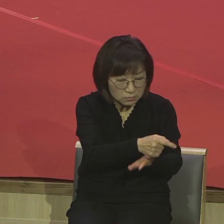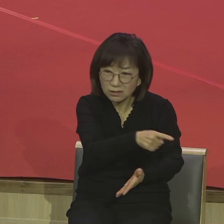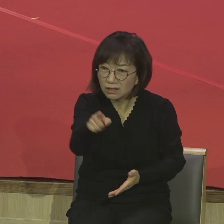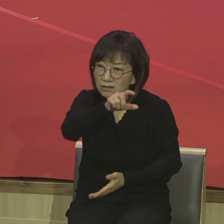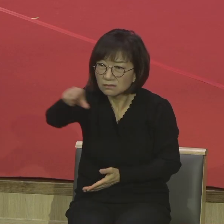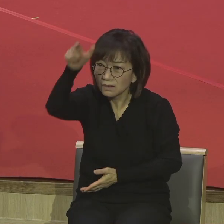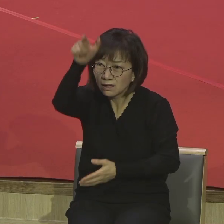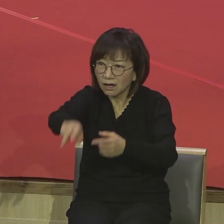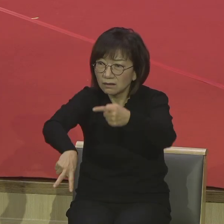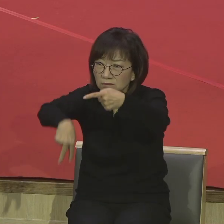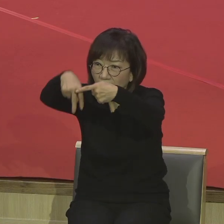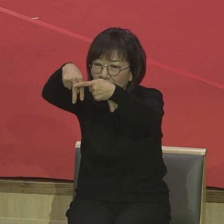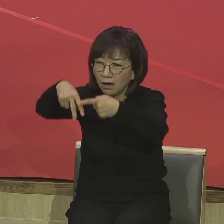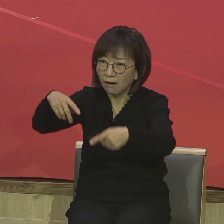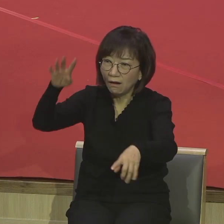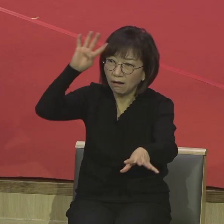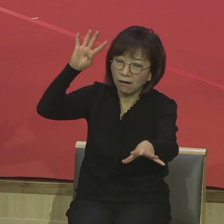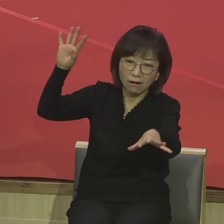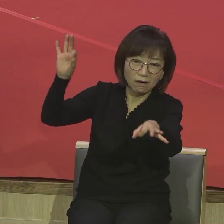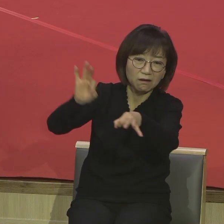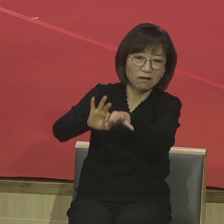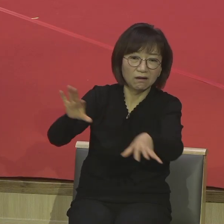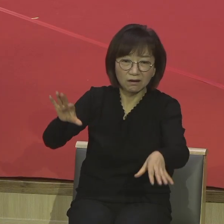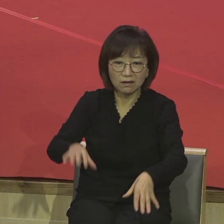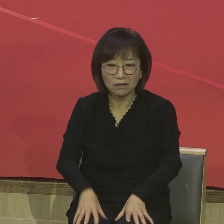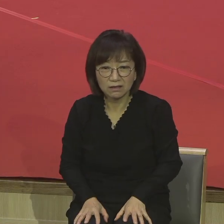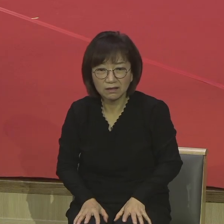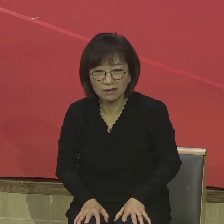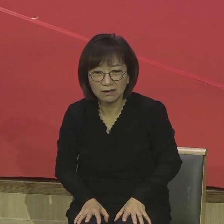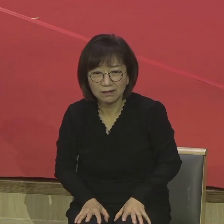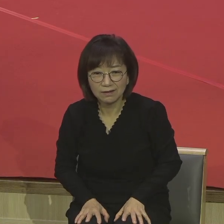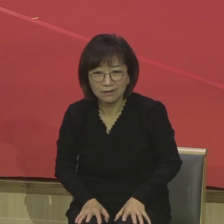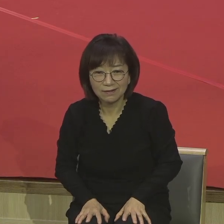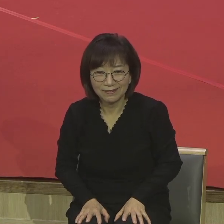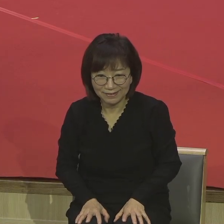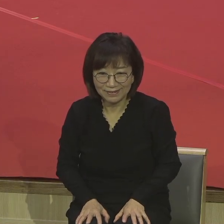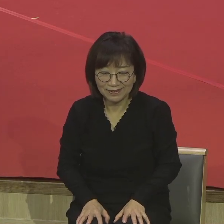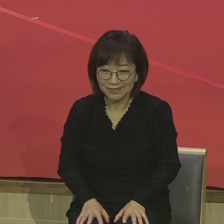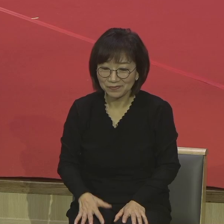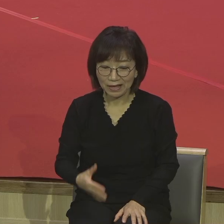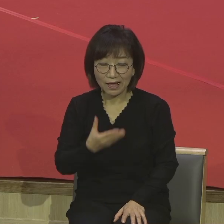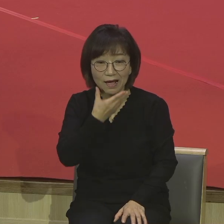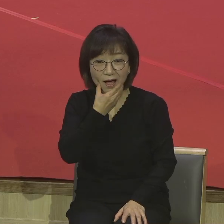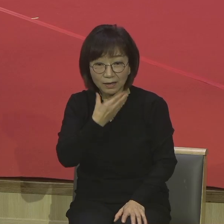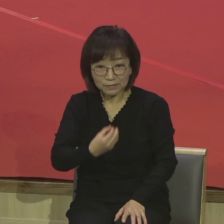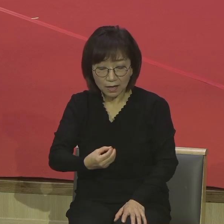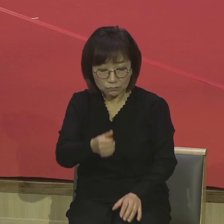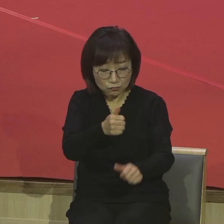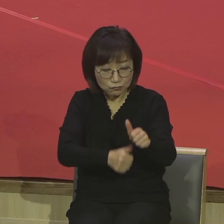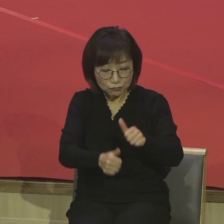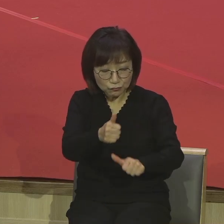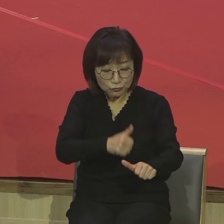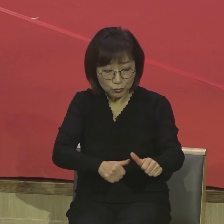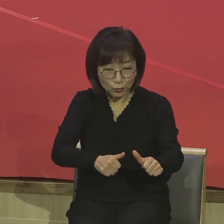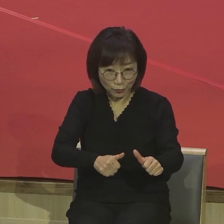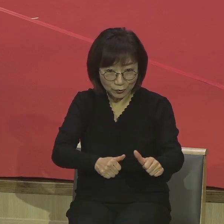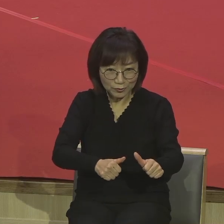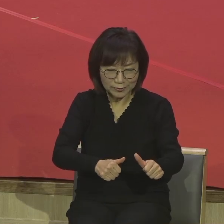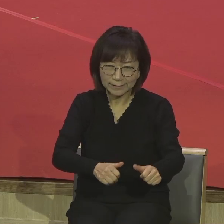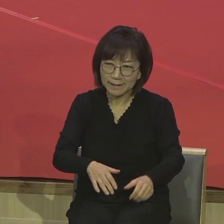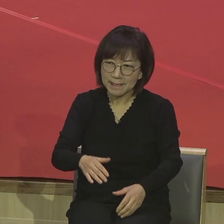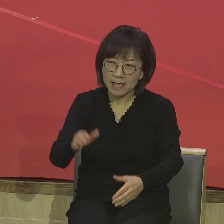받아들일 수가 없어요. 이스라엘 백성들은 유일하게 선택된 아브라함의 후손인 이스라엘 백성들, 메시아를